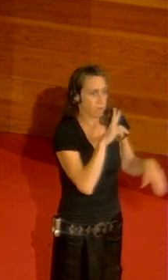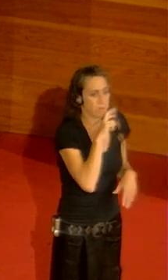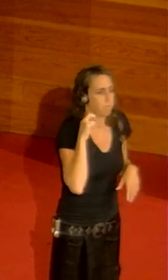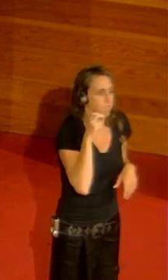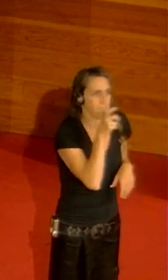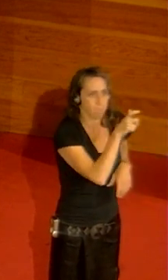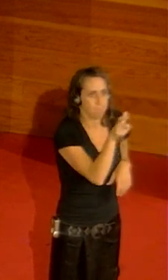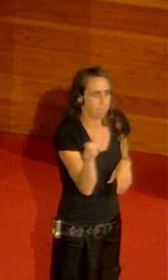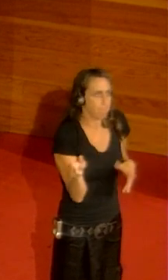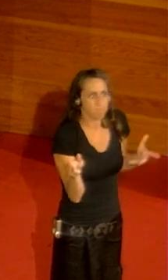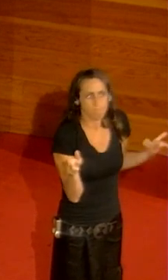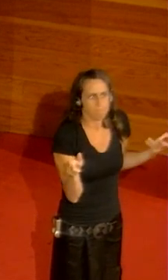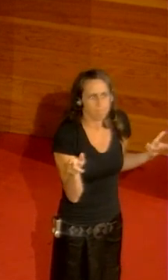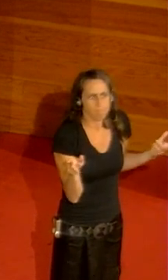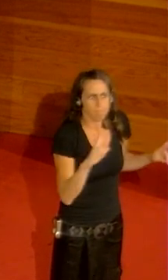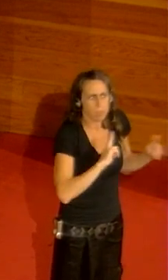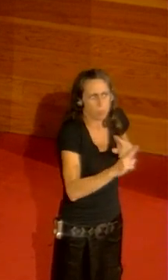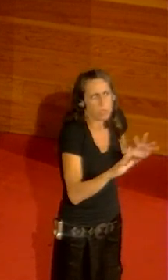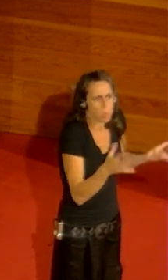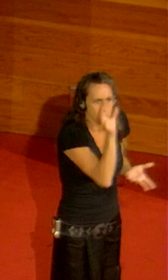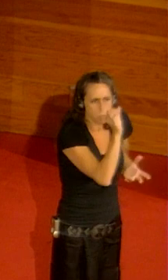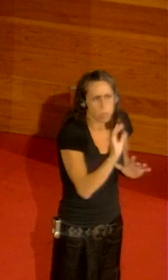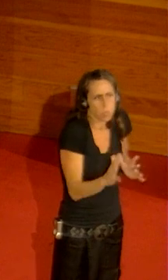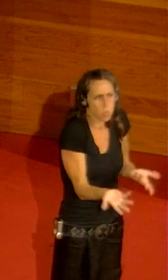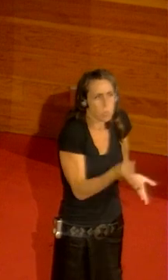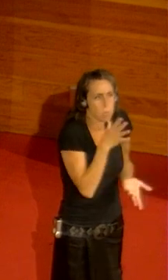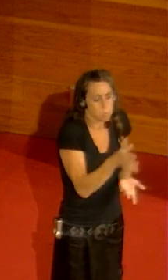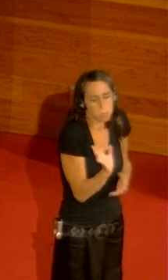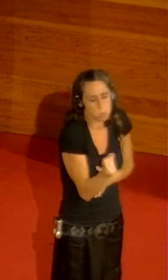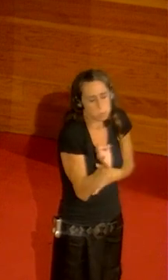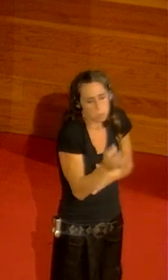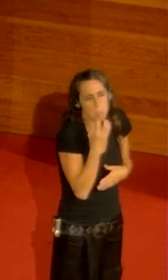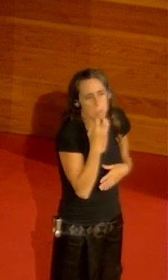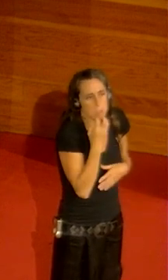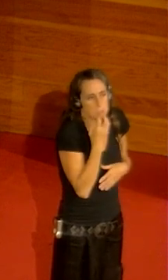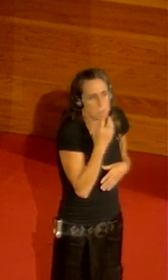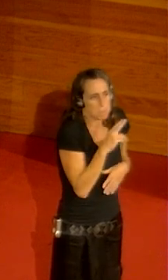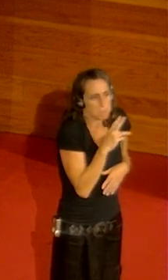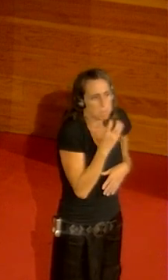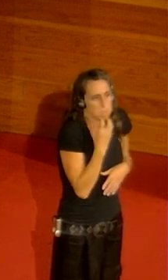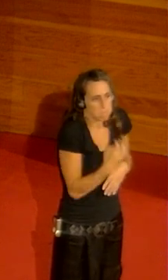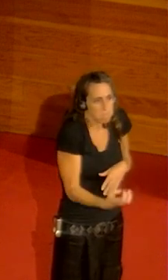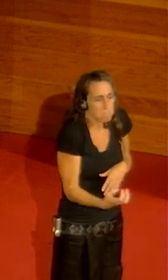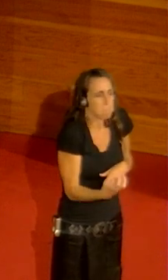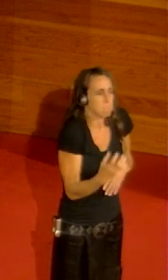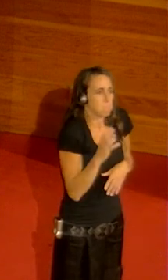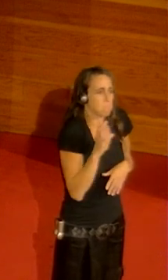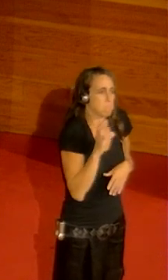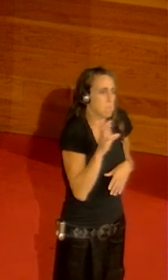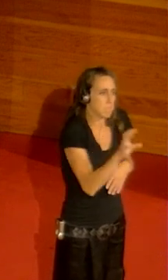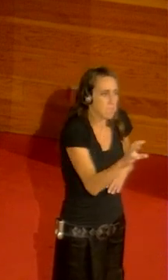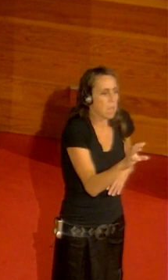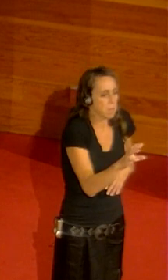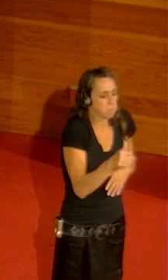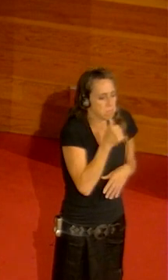se sustenta mucho Pues gracias a la aportación no de tantos judíos de Estados Unidos y demás